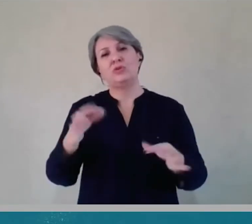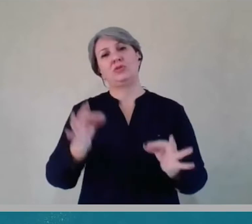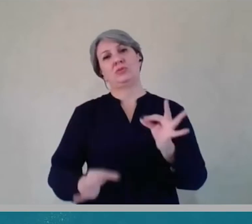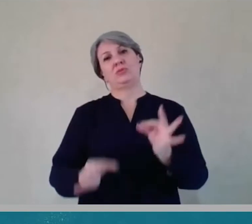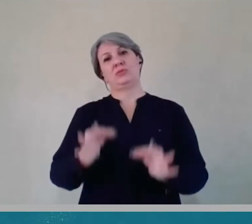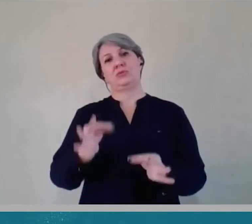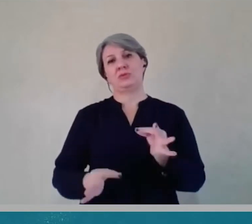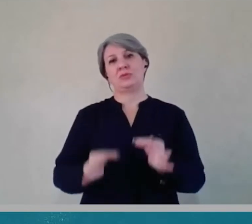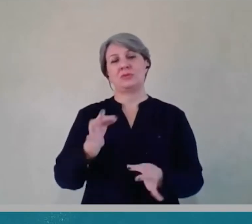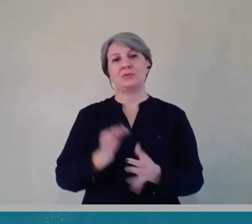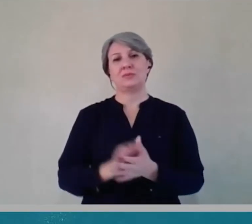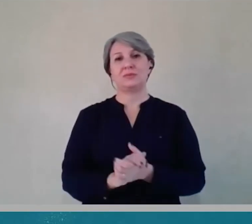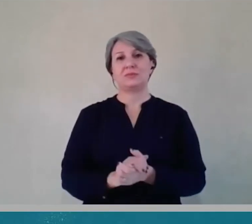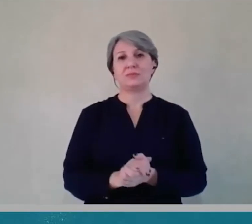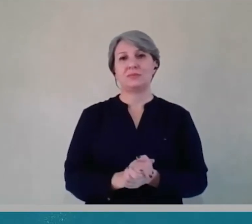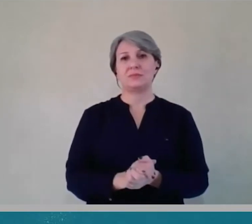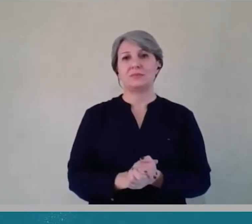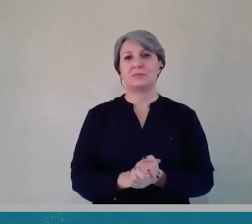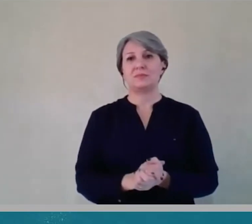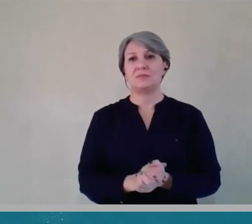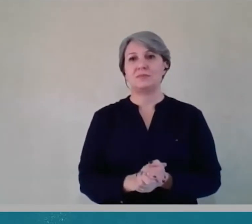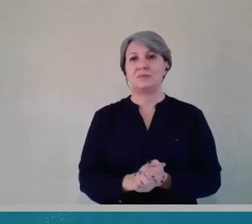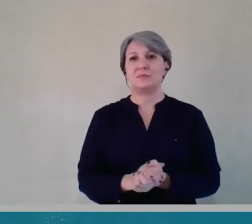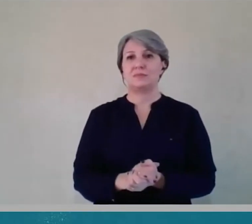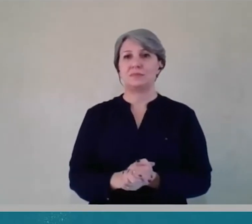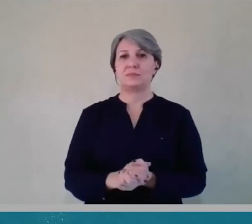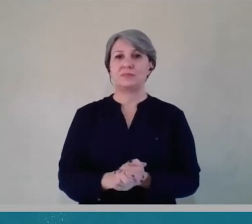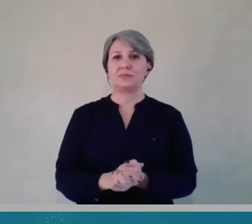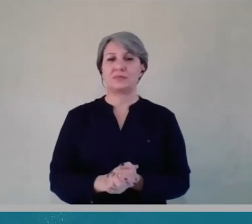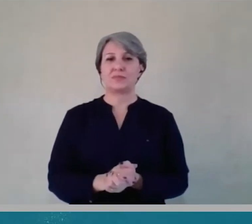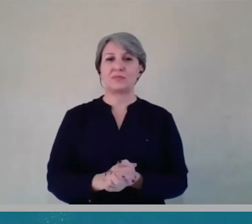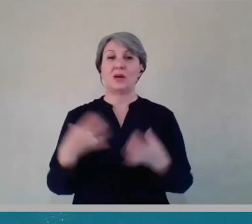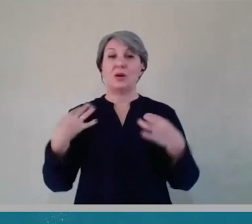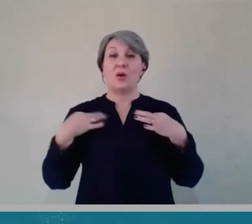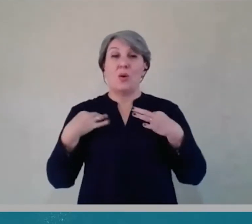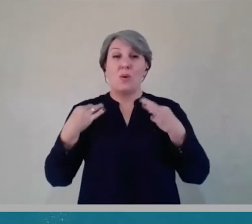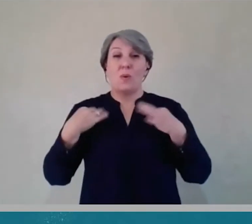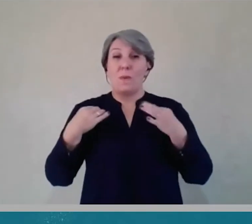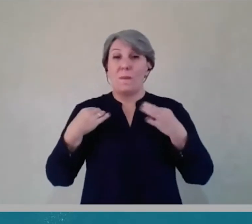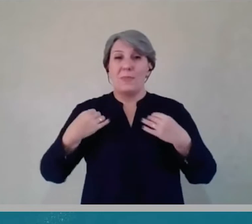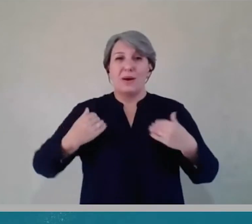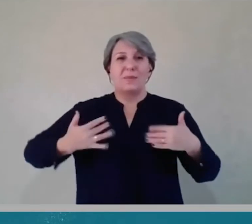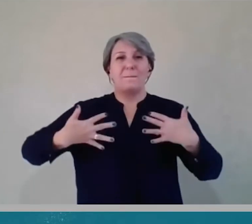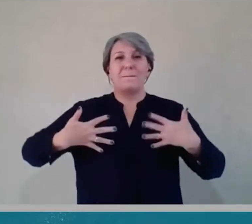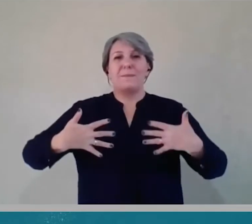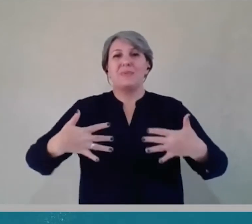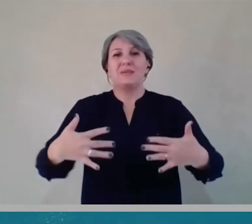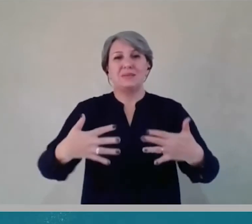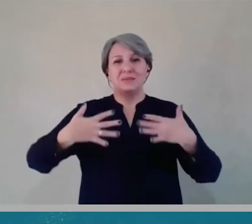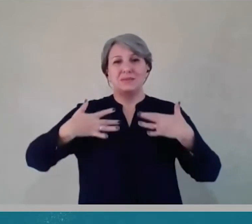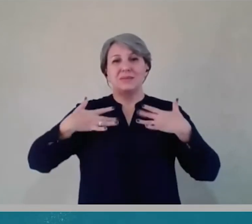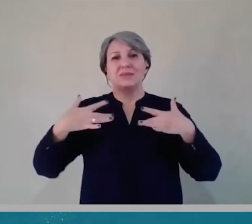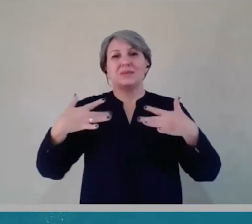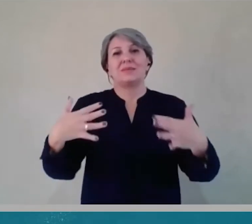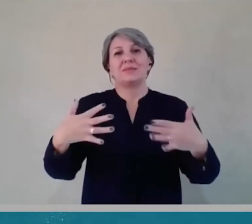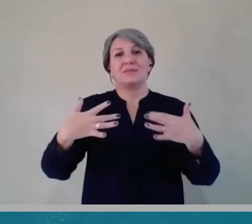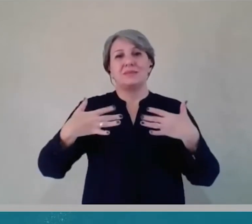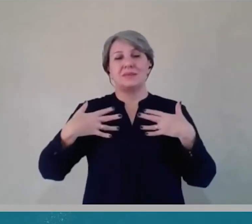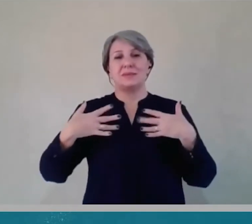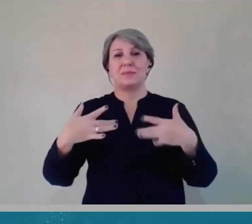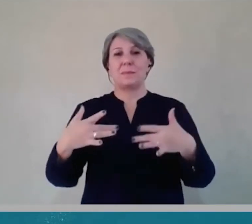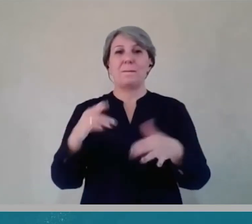foi lhe dado vestir-se de linho finíssimo, resplandecente e puro. Aí, olha só o final desse